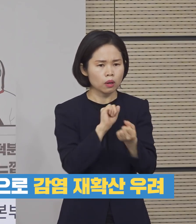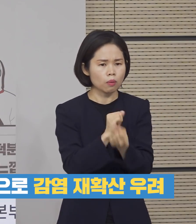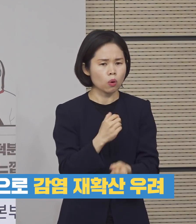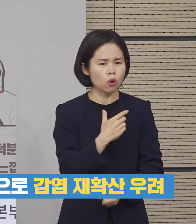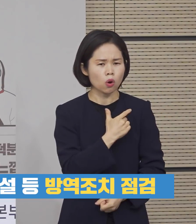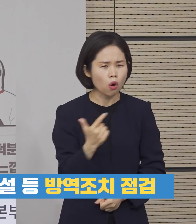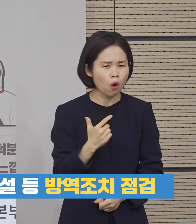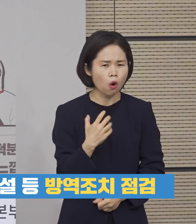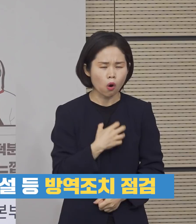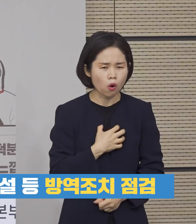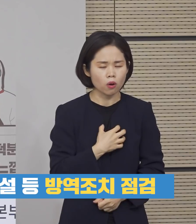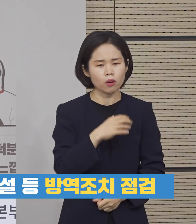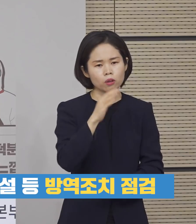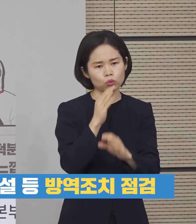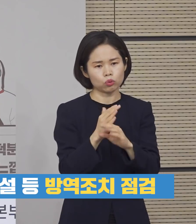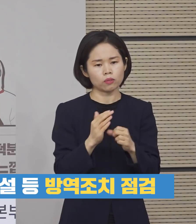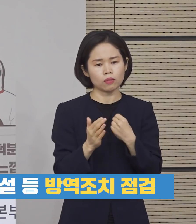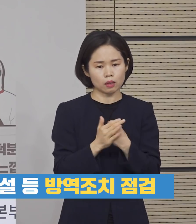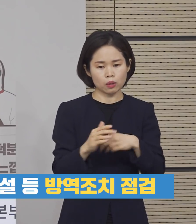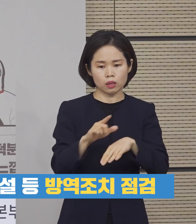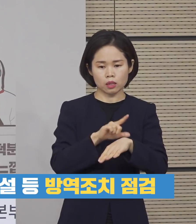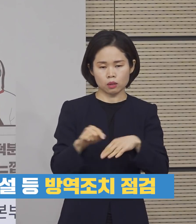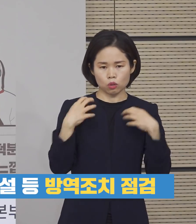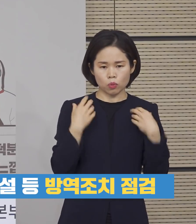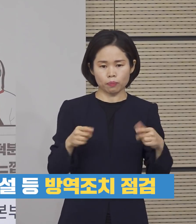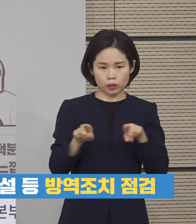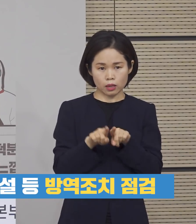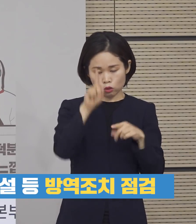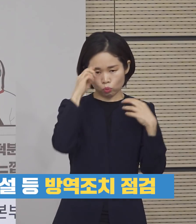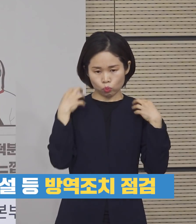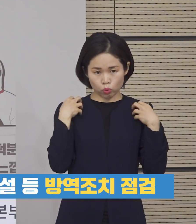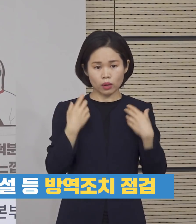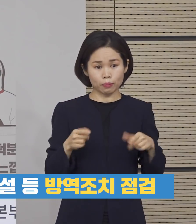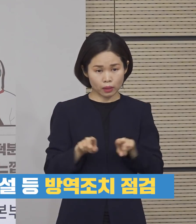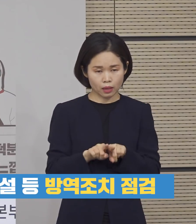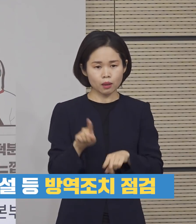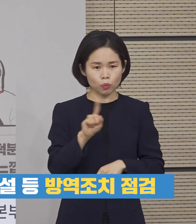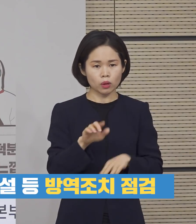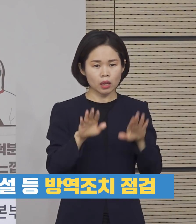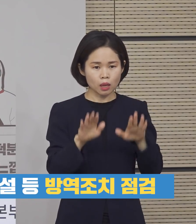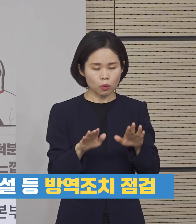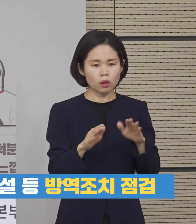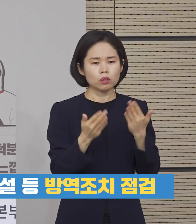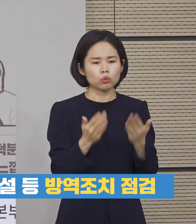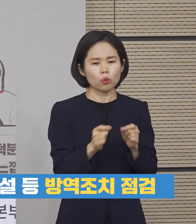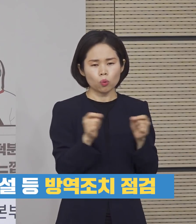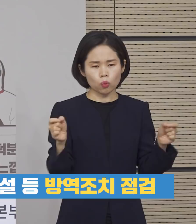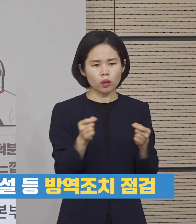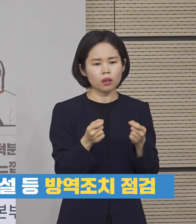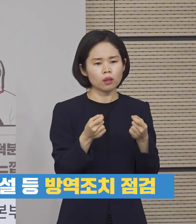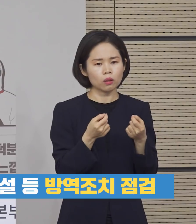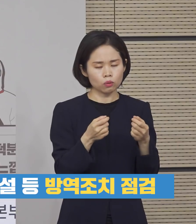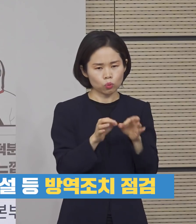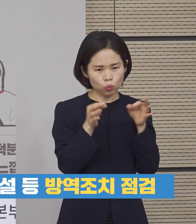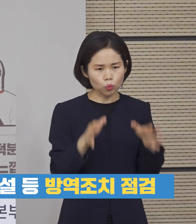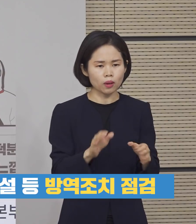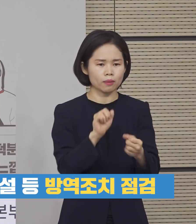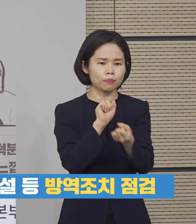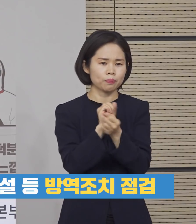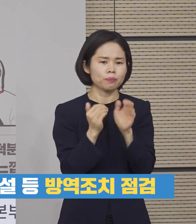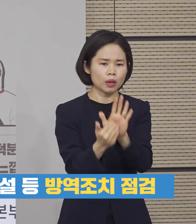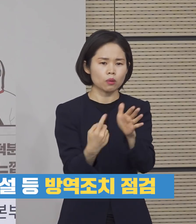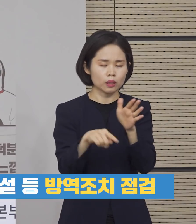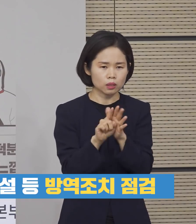있습니다. 이에 따라 정부는 지방자치단체와 함께 이번 연휴 기간 동안 코로나19를 차단하기